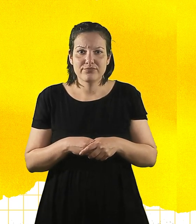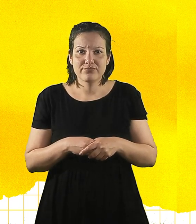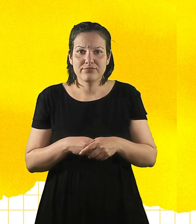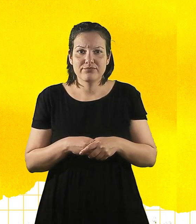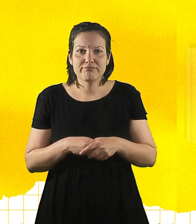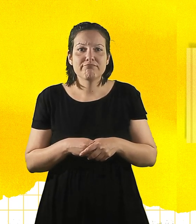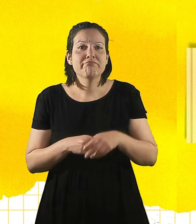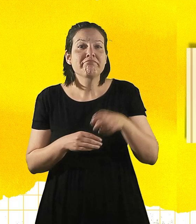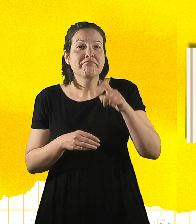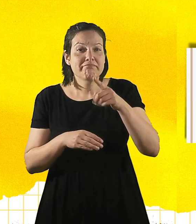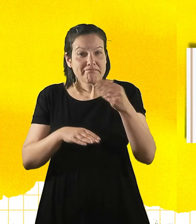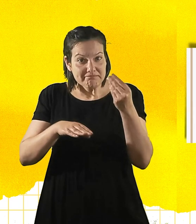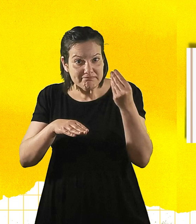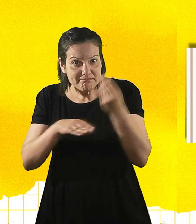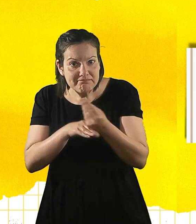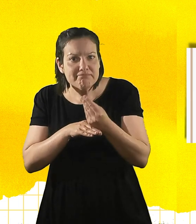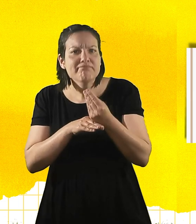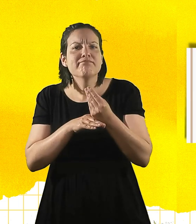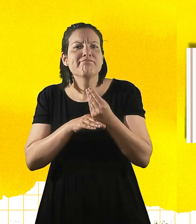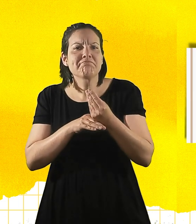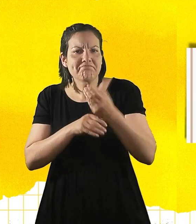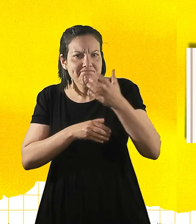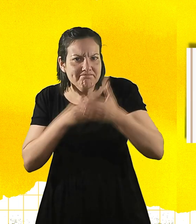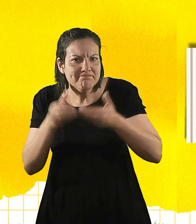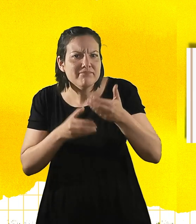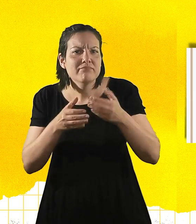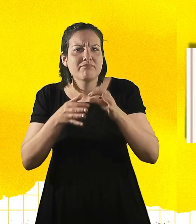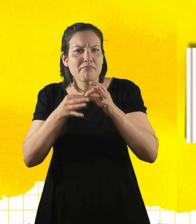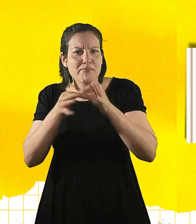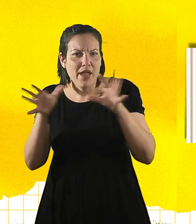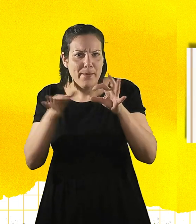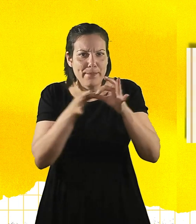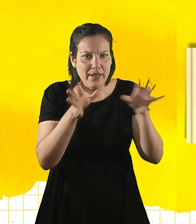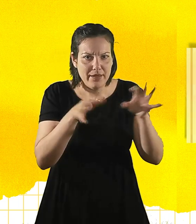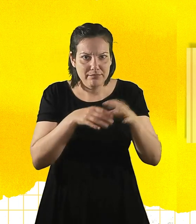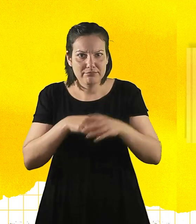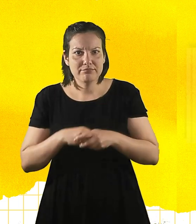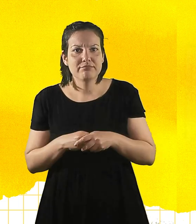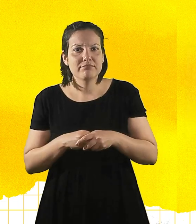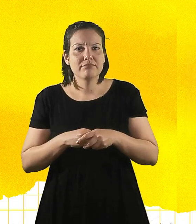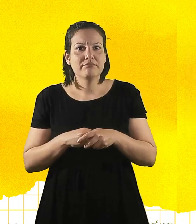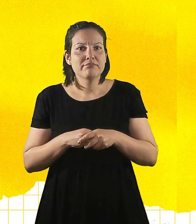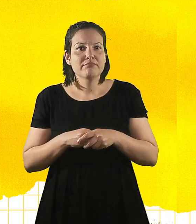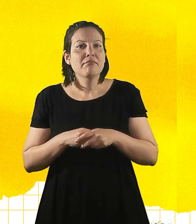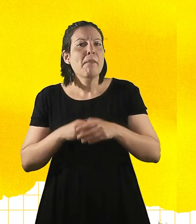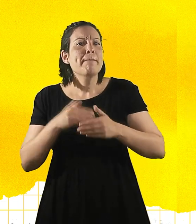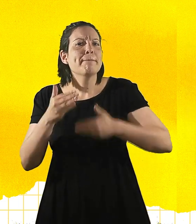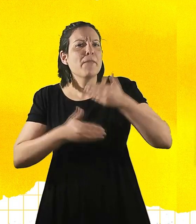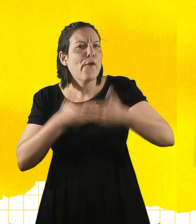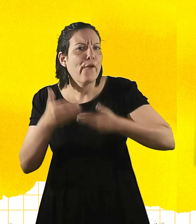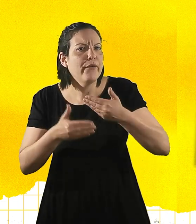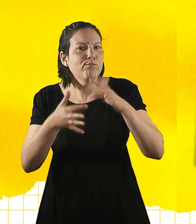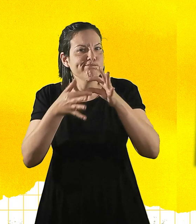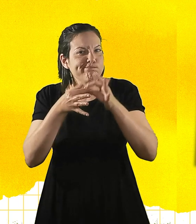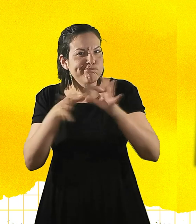Su participación en los procesos independentistas. El proceso independentista, iniciado